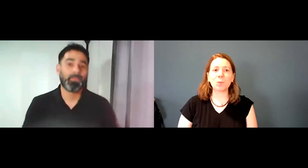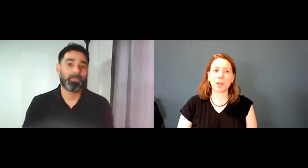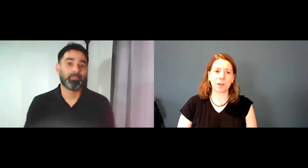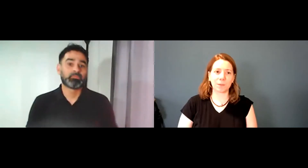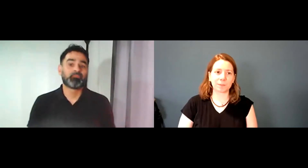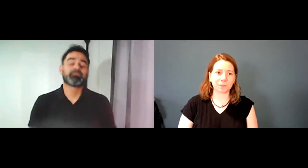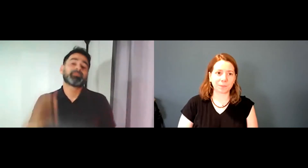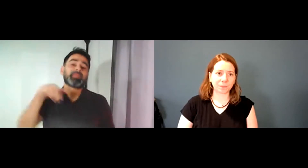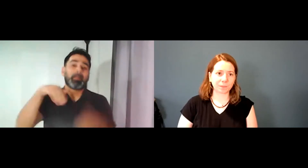Bueno.